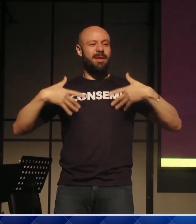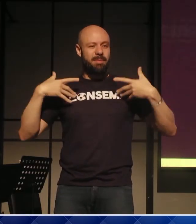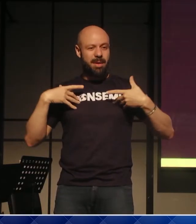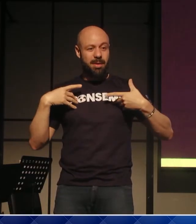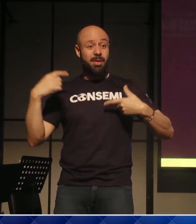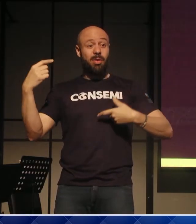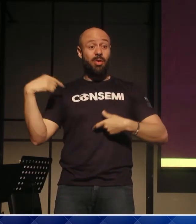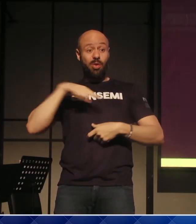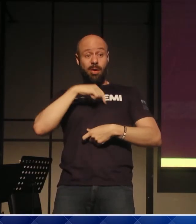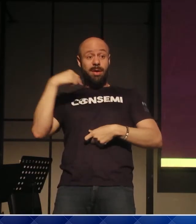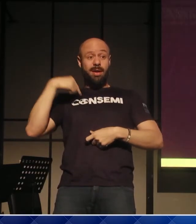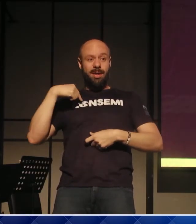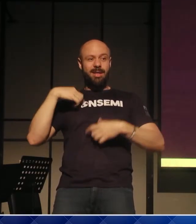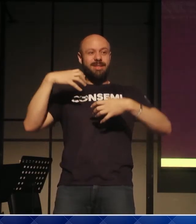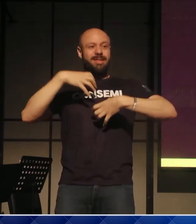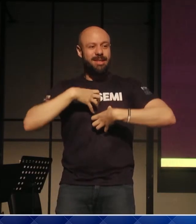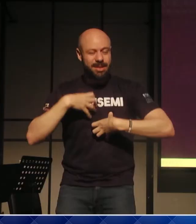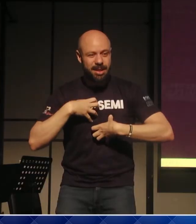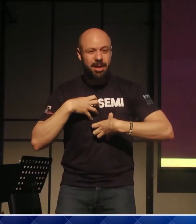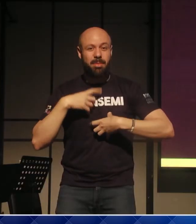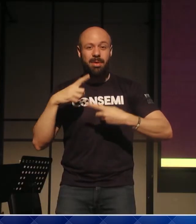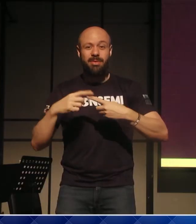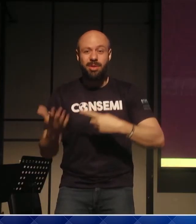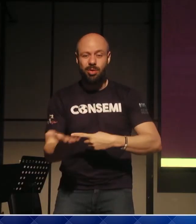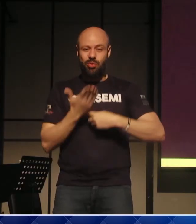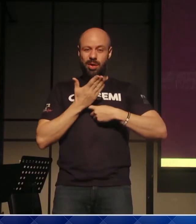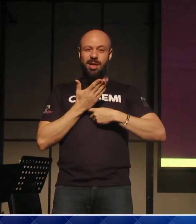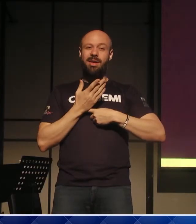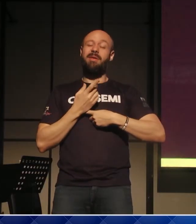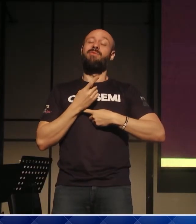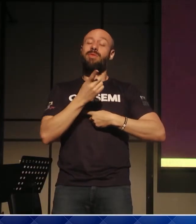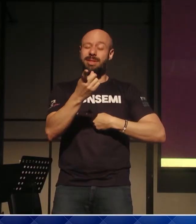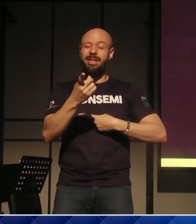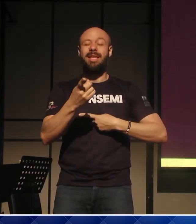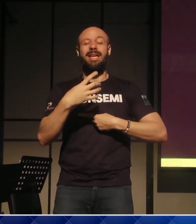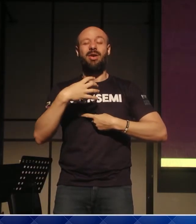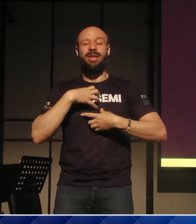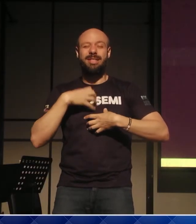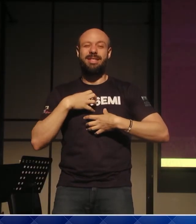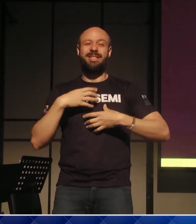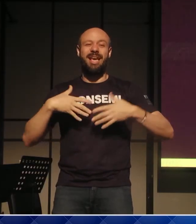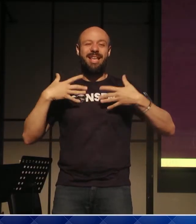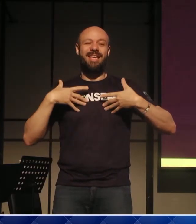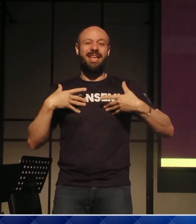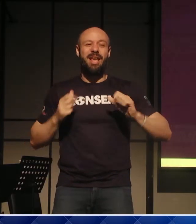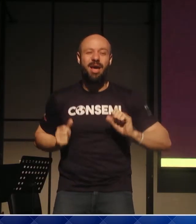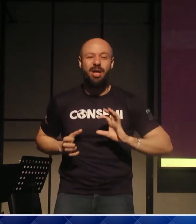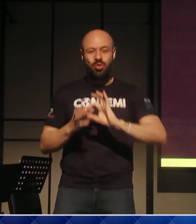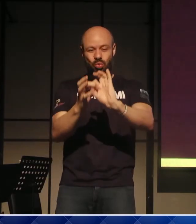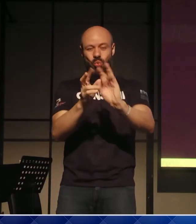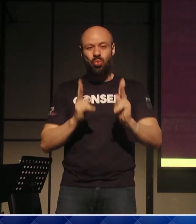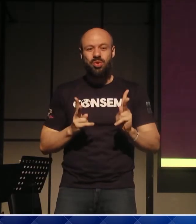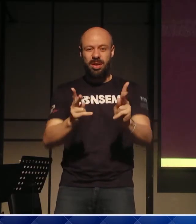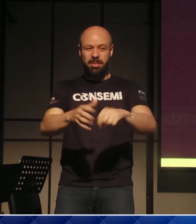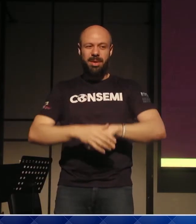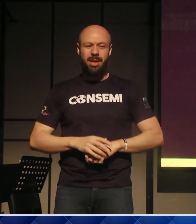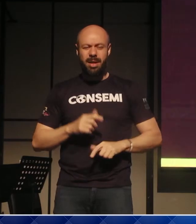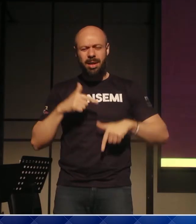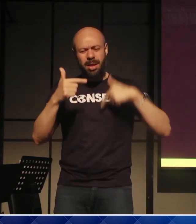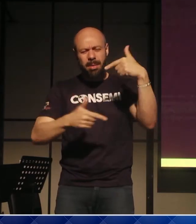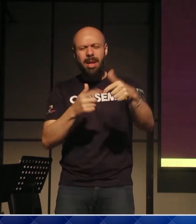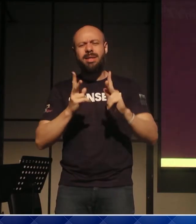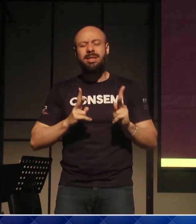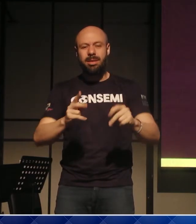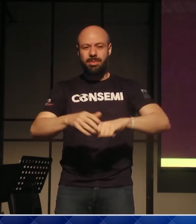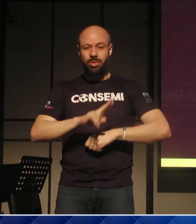gente aqui sentiu através de vocês. Por isso, seguimos caminhando nessa obra em nome de Jesus. E